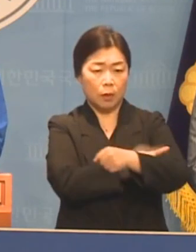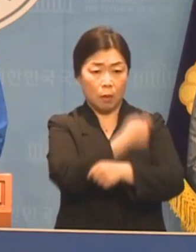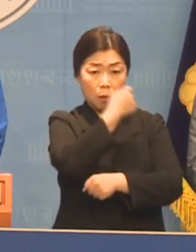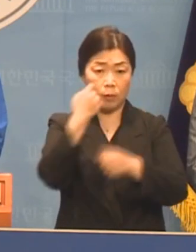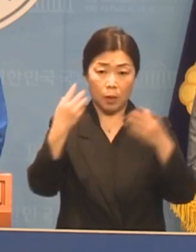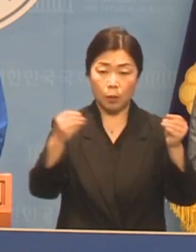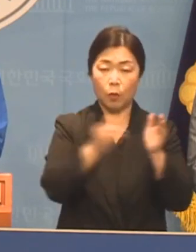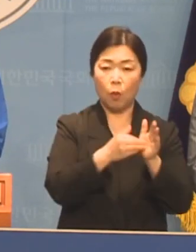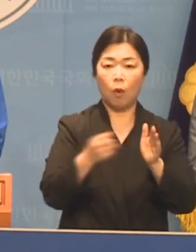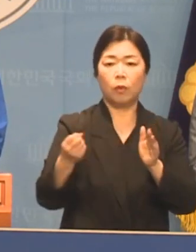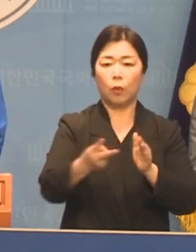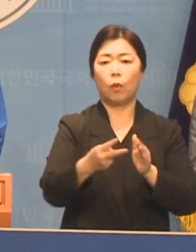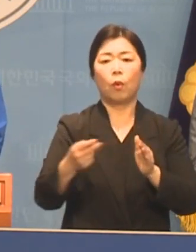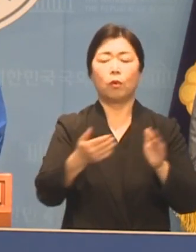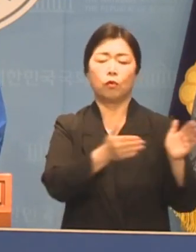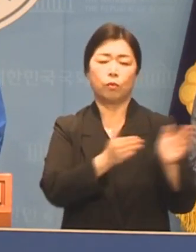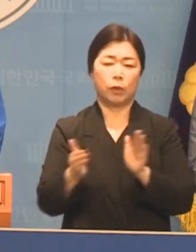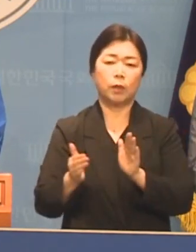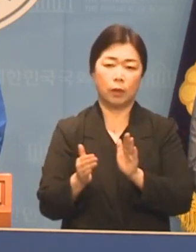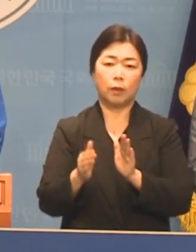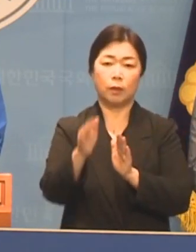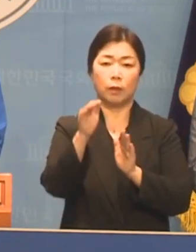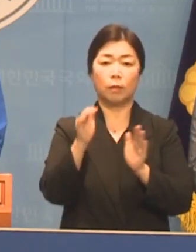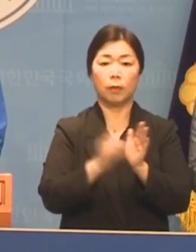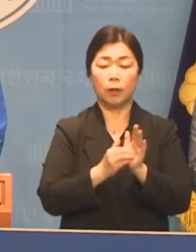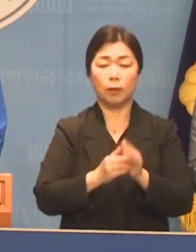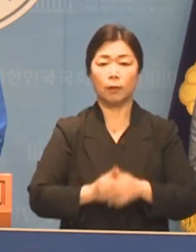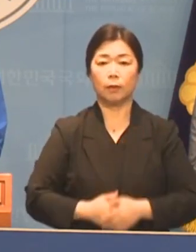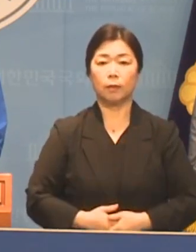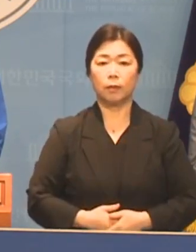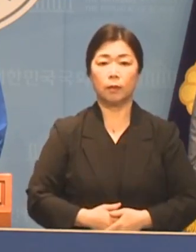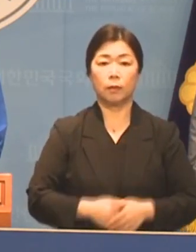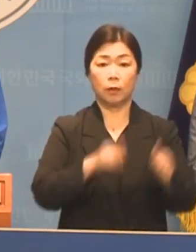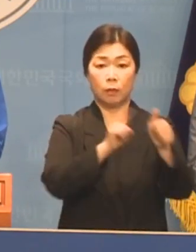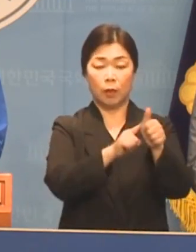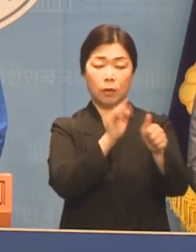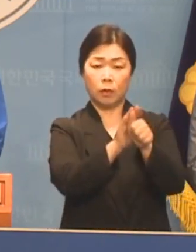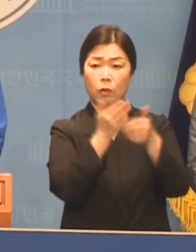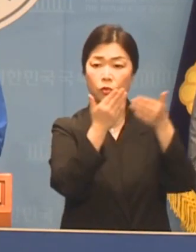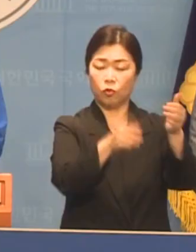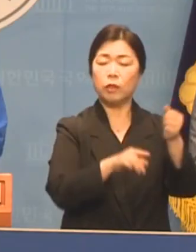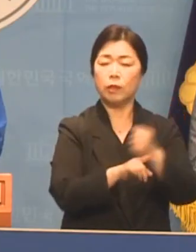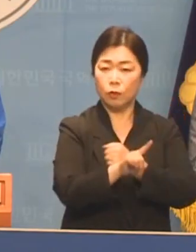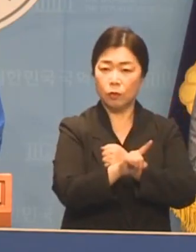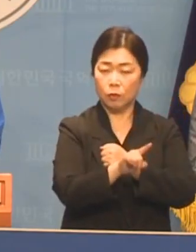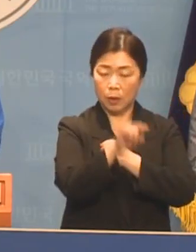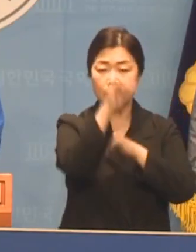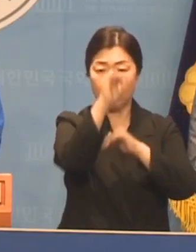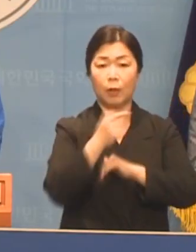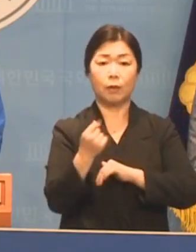검증되었고 준비되어 있습니다. 이재명 후보자를 지지하는 이유입니다.